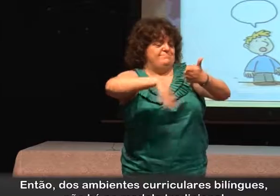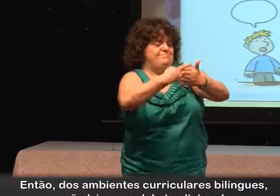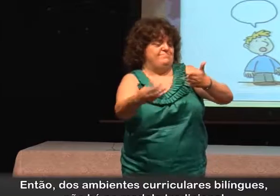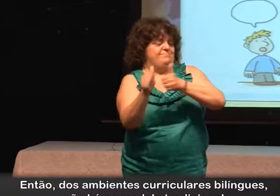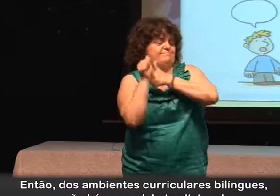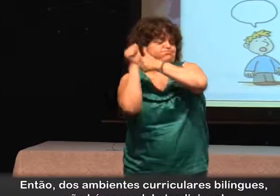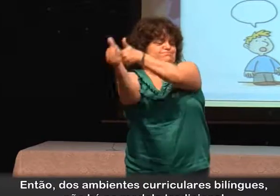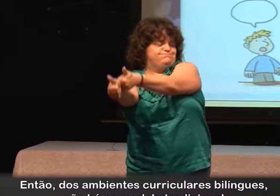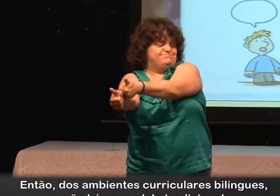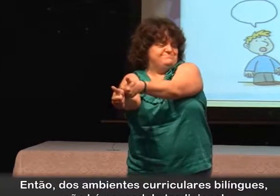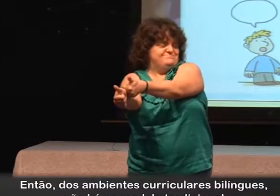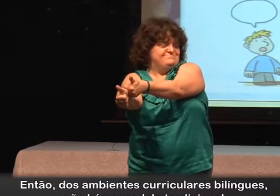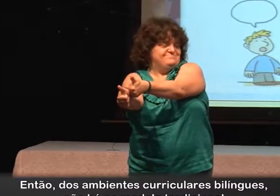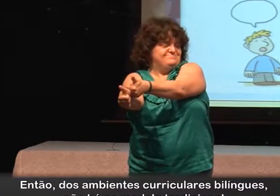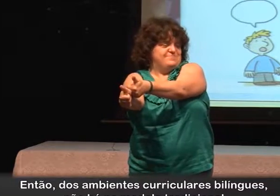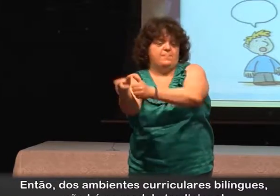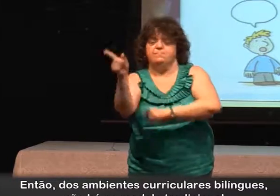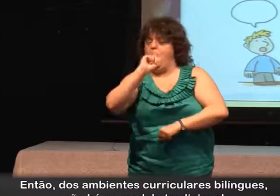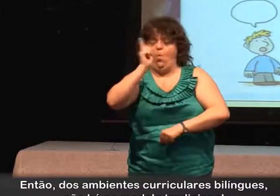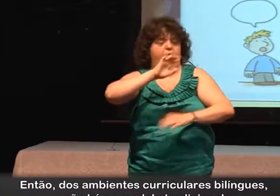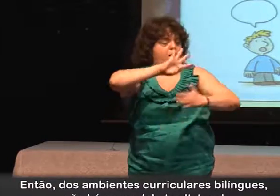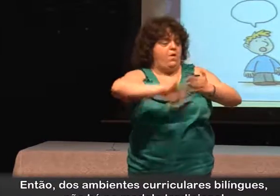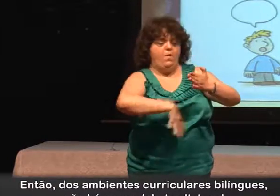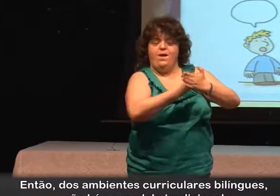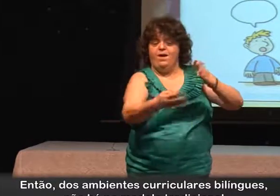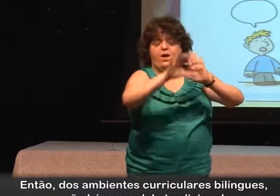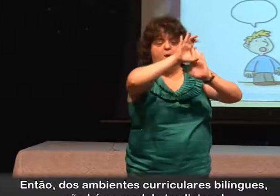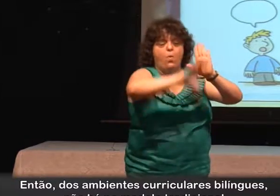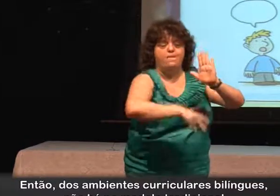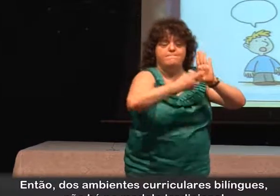Então, nos ambientes curriculares, bilíngues,